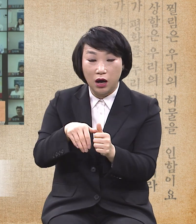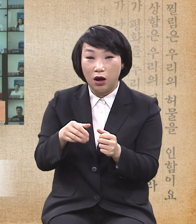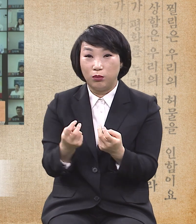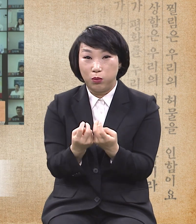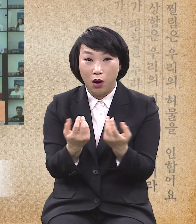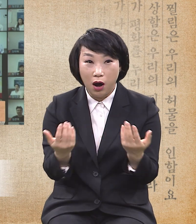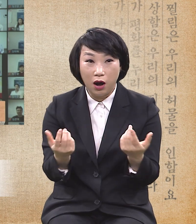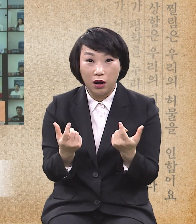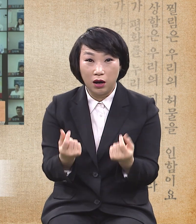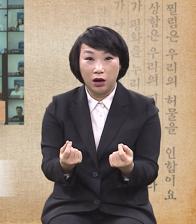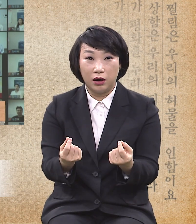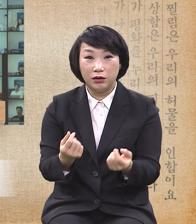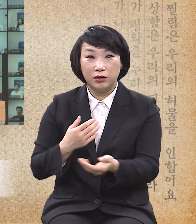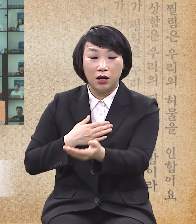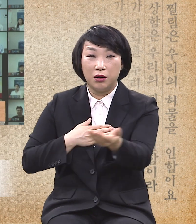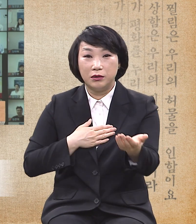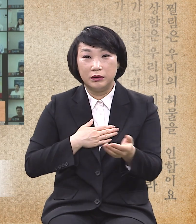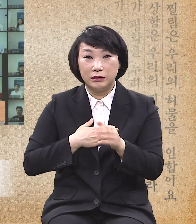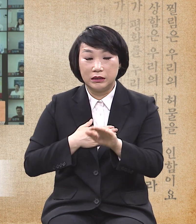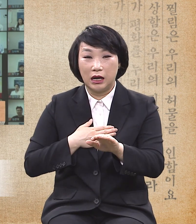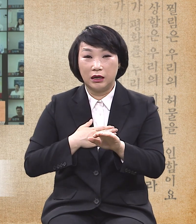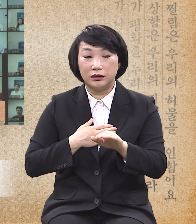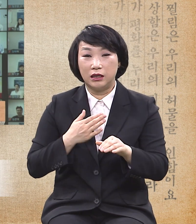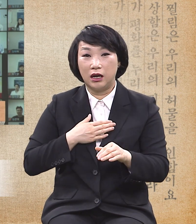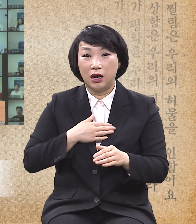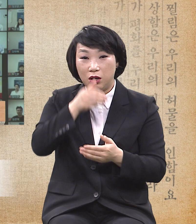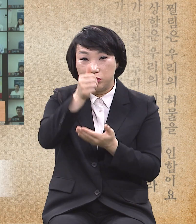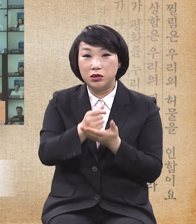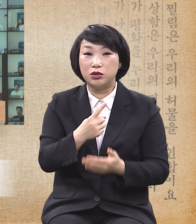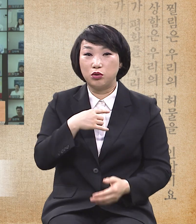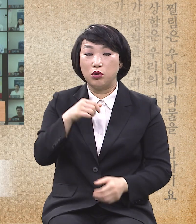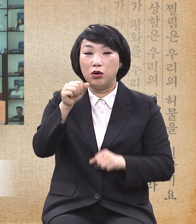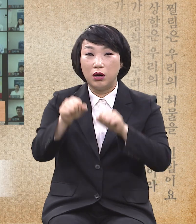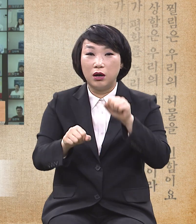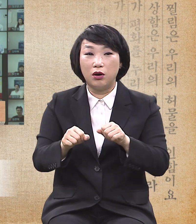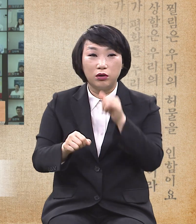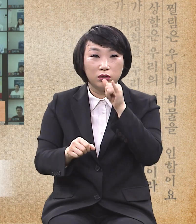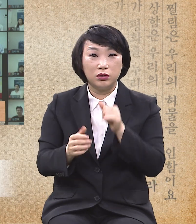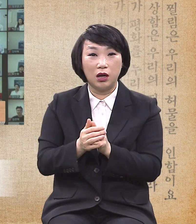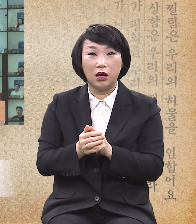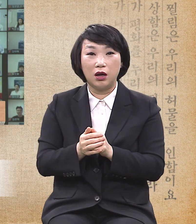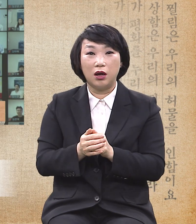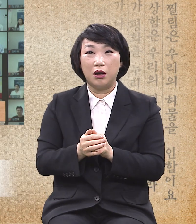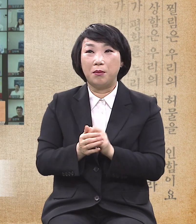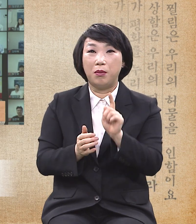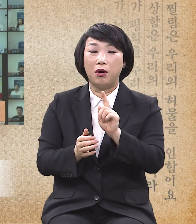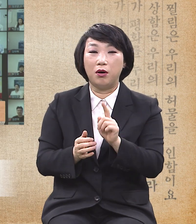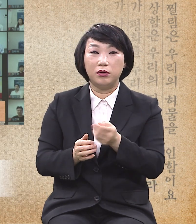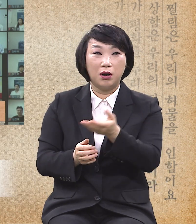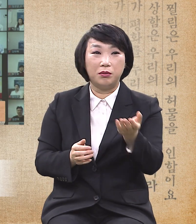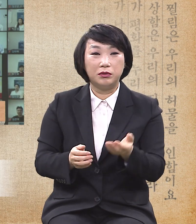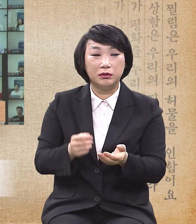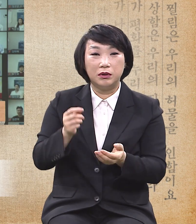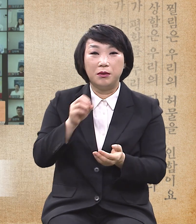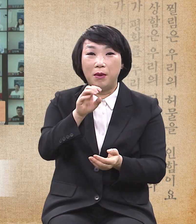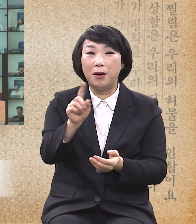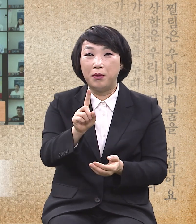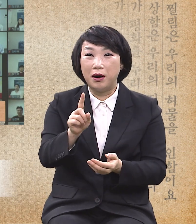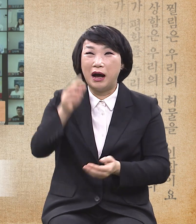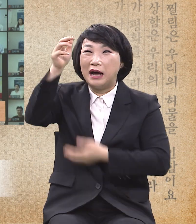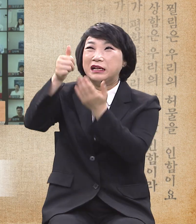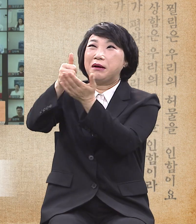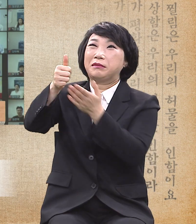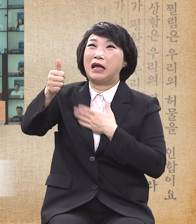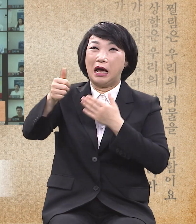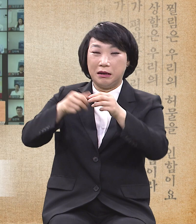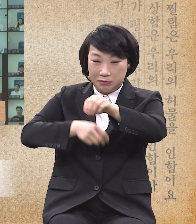어쩔 수 없이 자기가 범죄하면서 하는 말이, 하나님도 내 입장이면